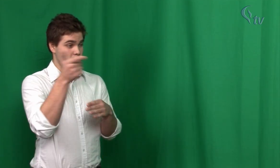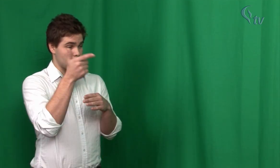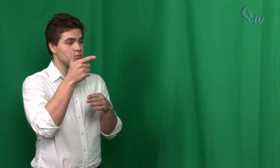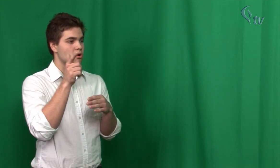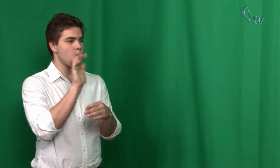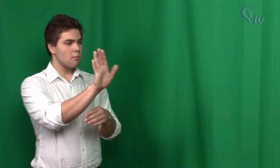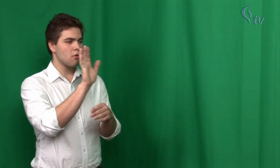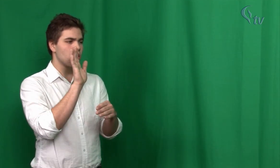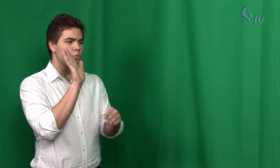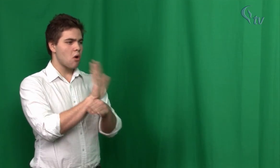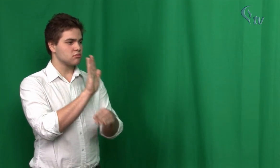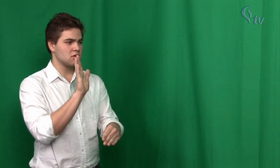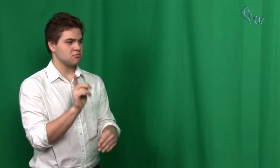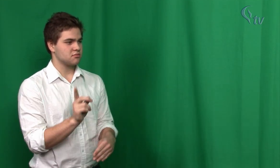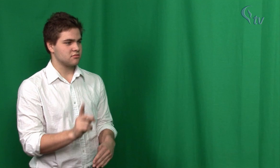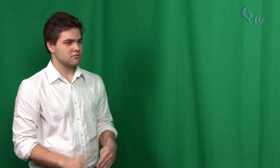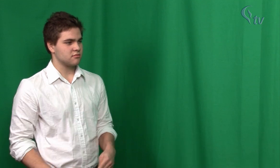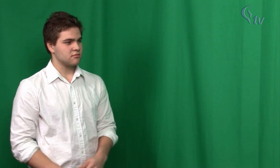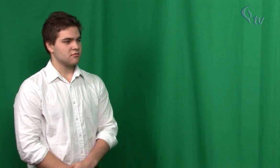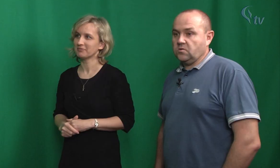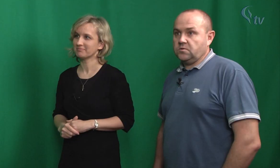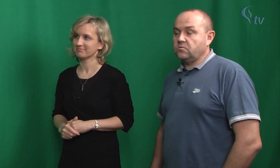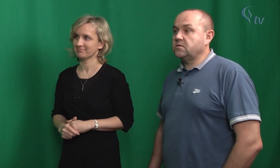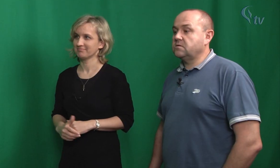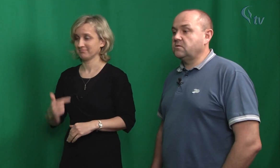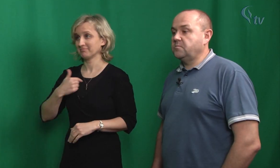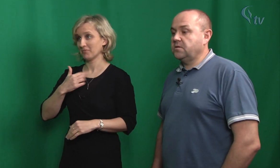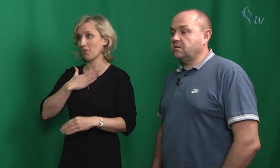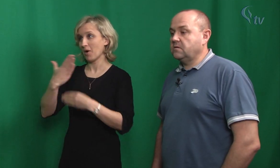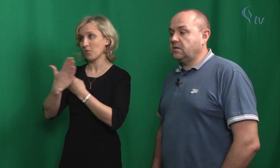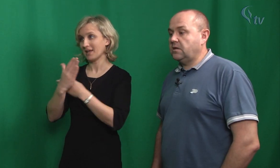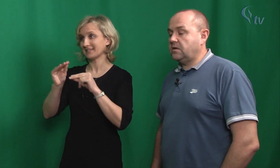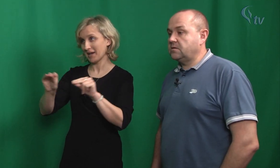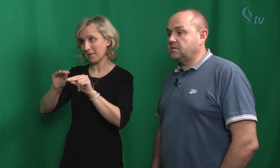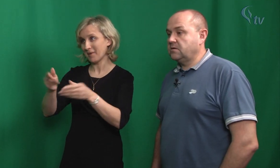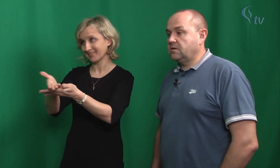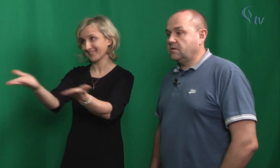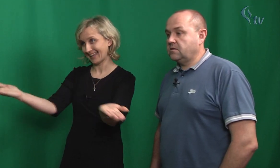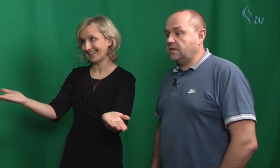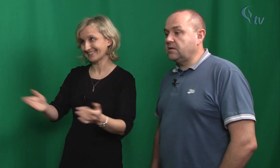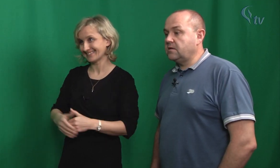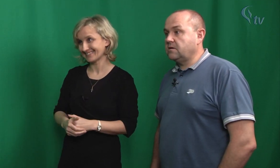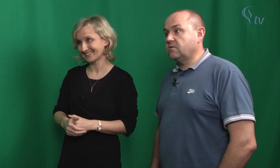Ja mis su ülesanne siin operaatorite koolitusel on? Minu ülesanne on õpetada teile tehnilisi